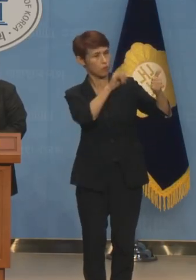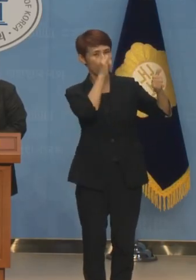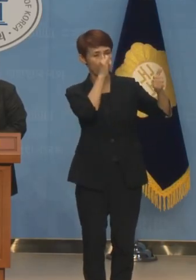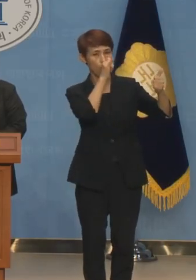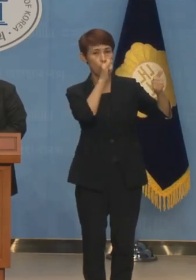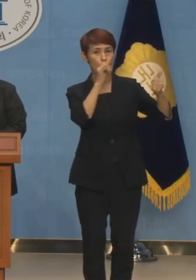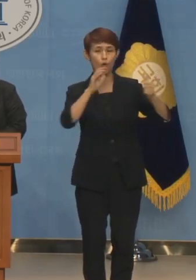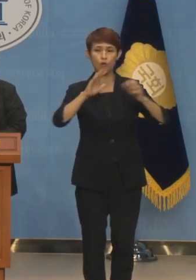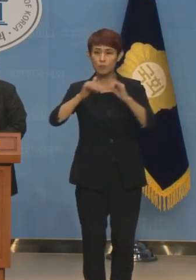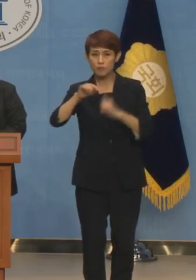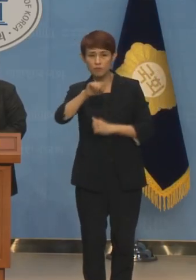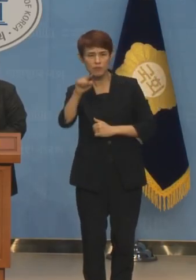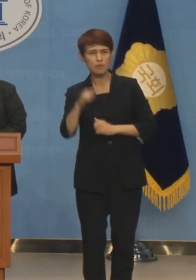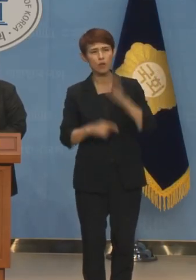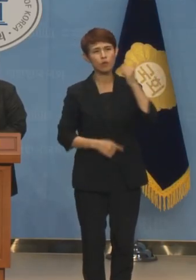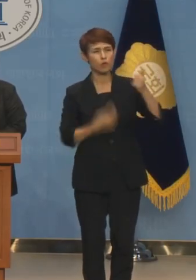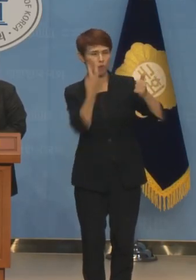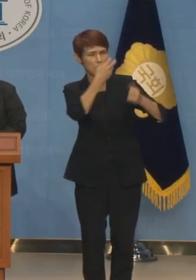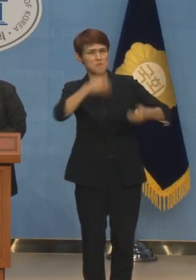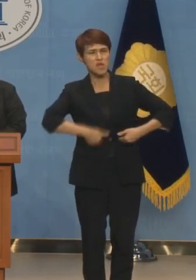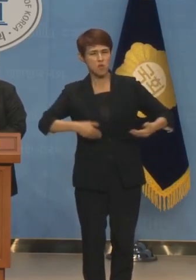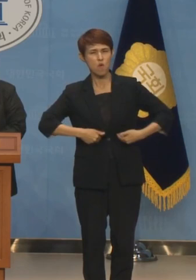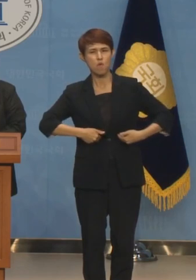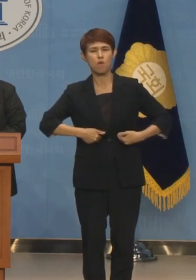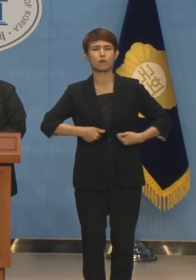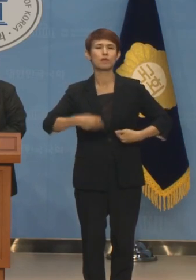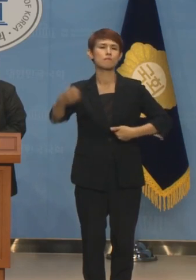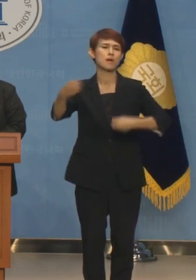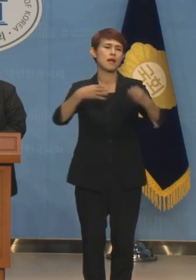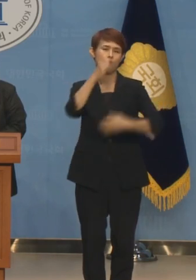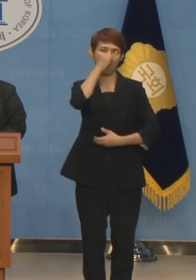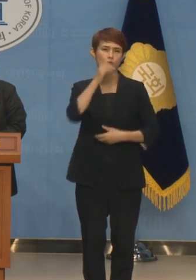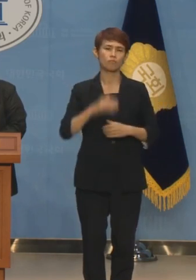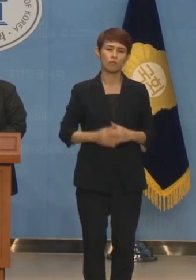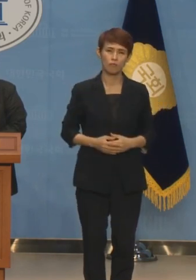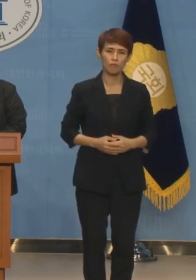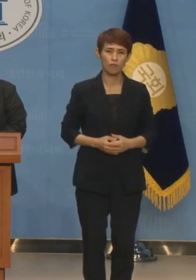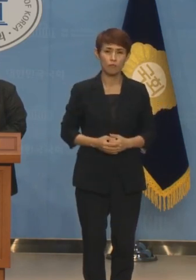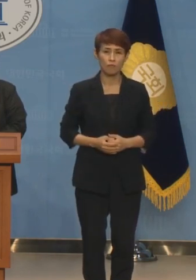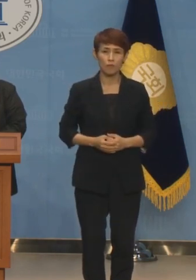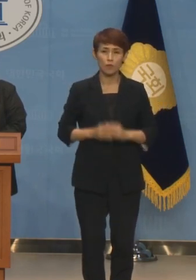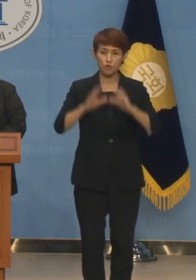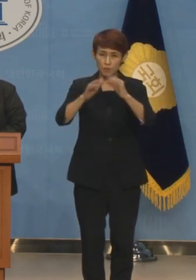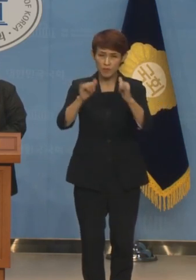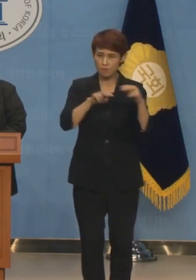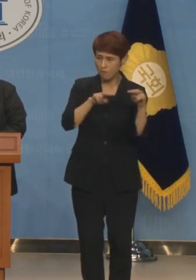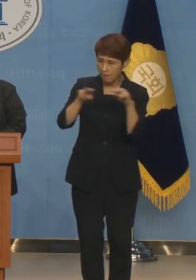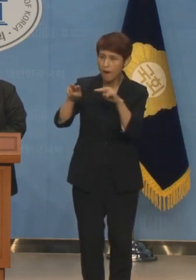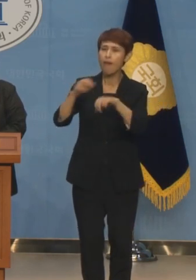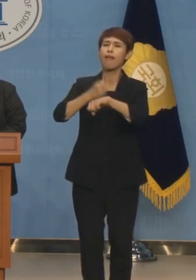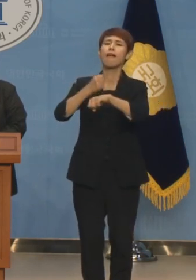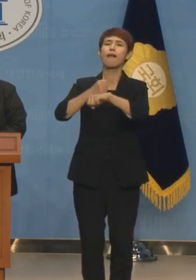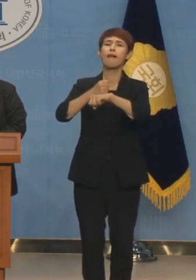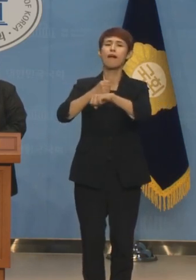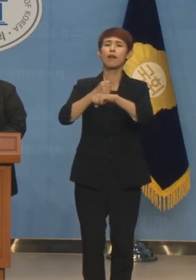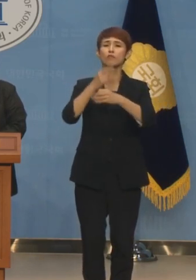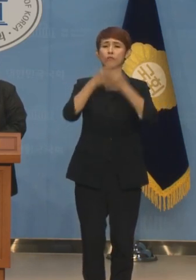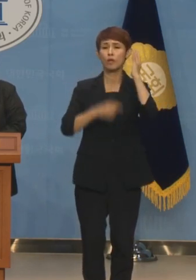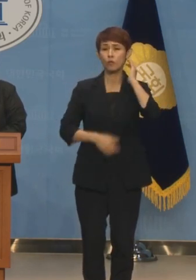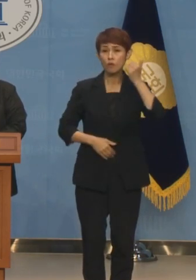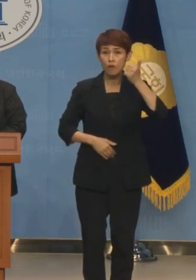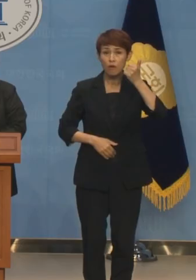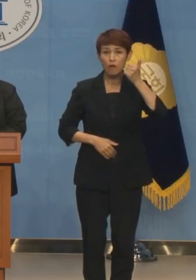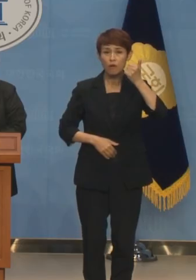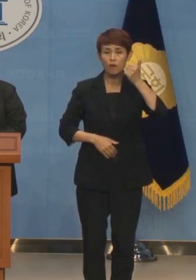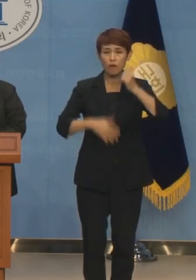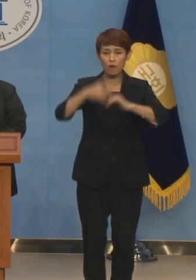국민은 대통령을 조사해야 한다고 목소리를 높였습니다. 국민만 바라보고 가겠다던 윤석열 대통령의